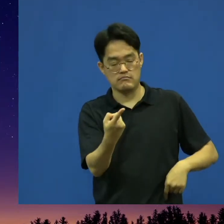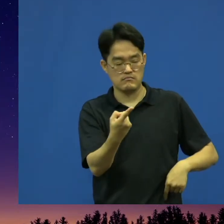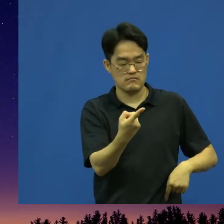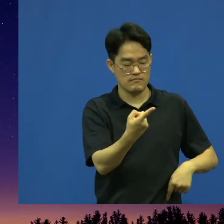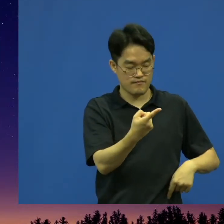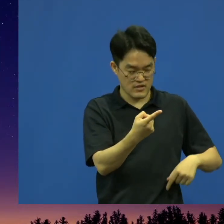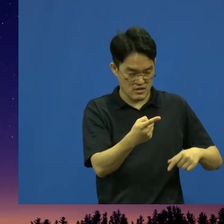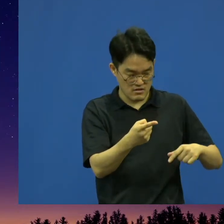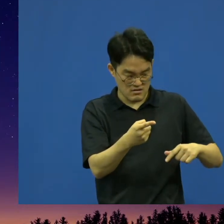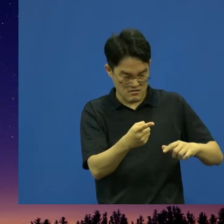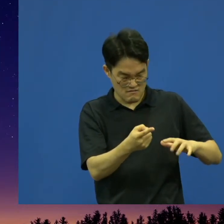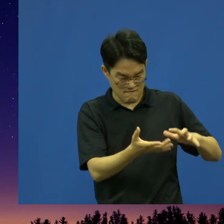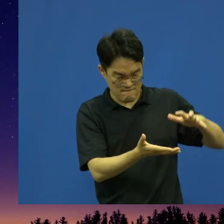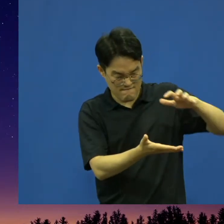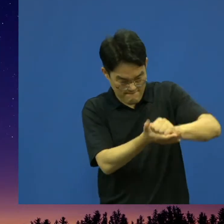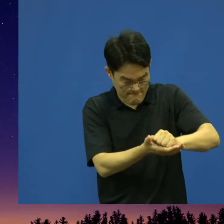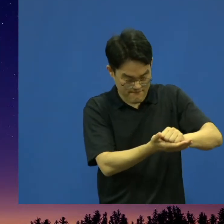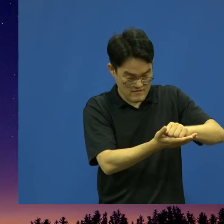어디지요?